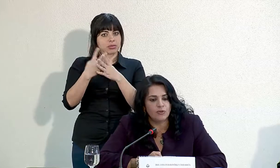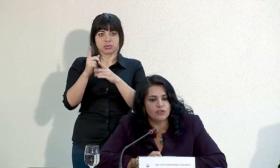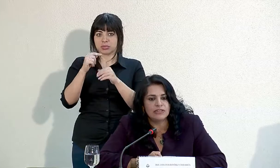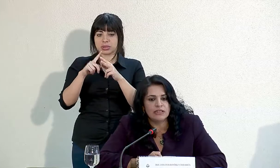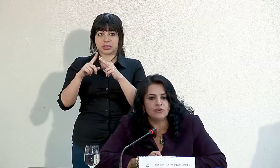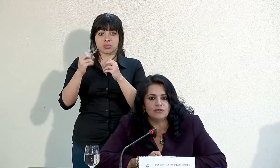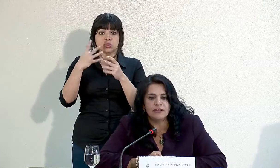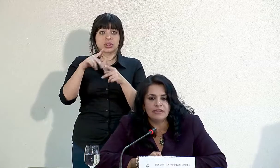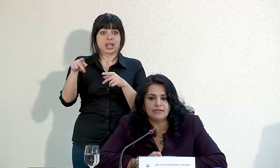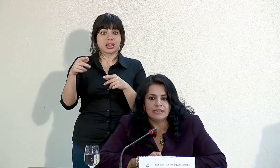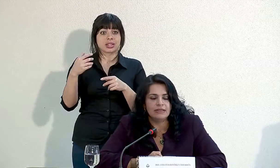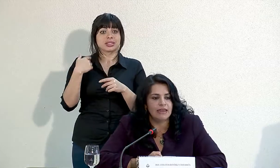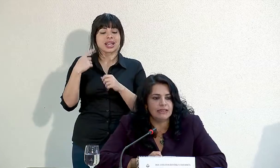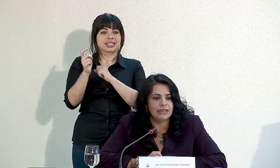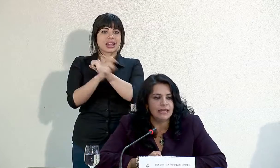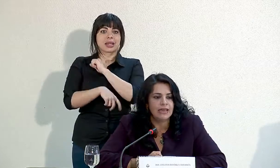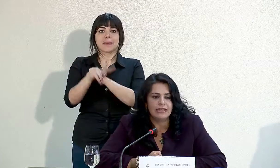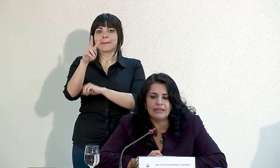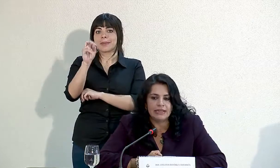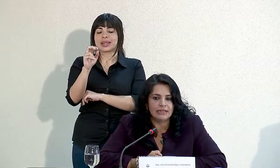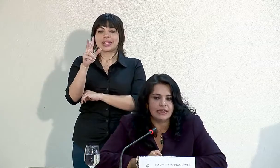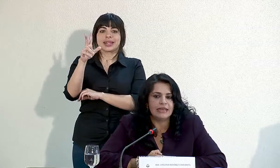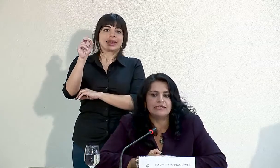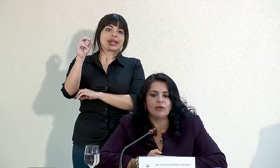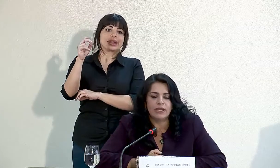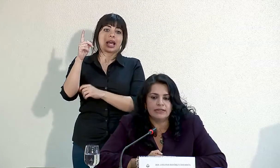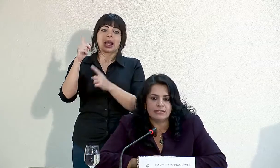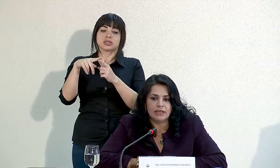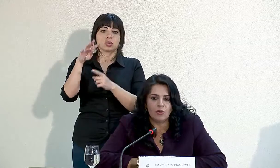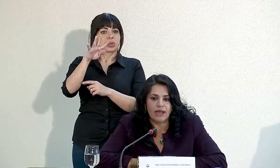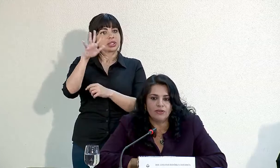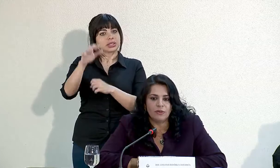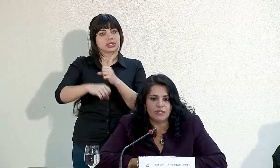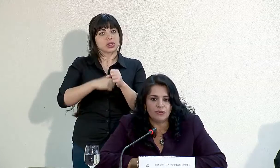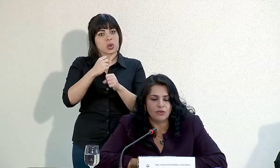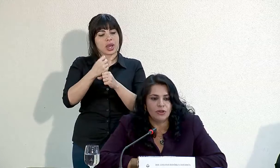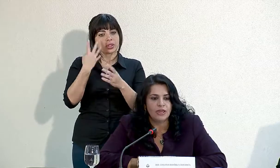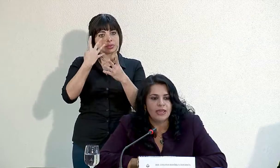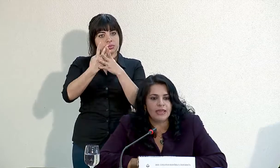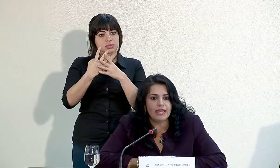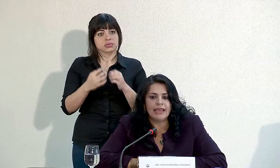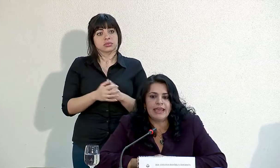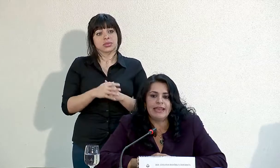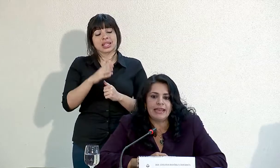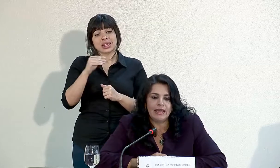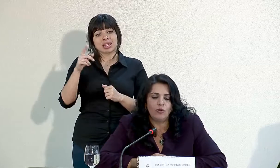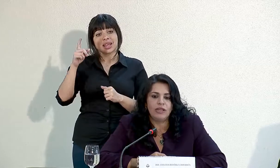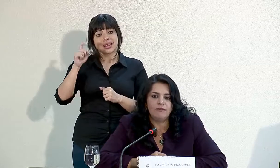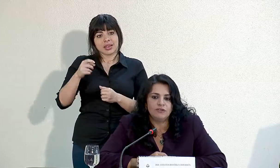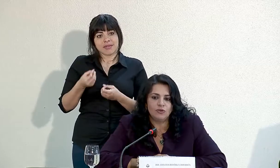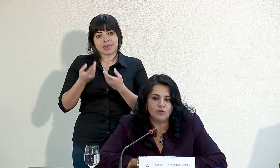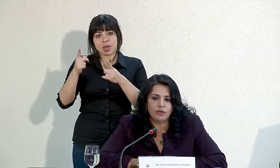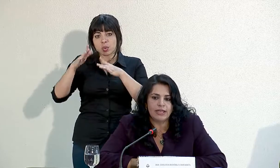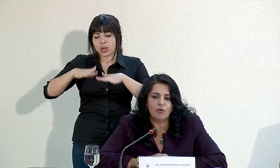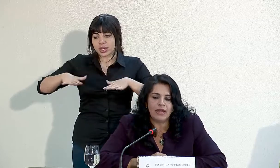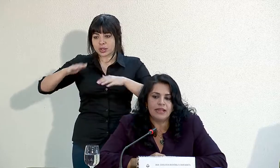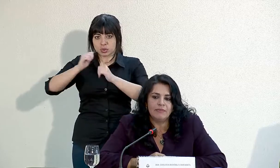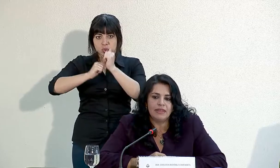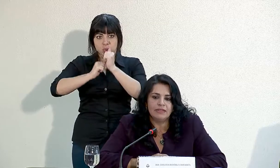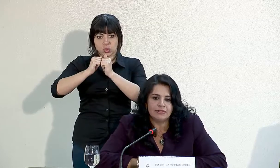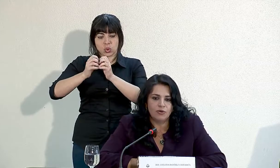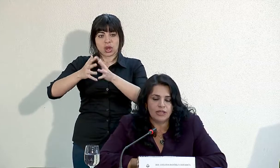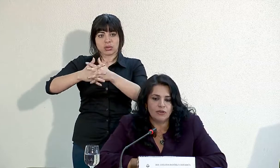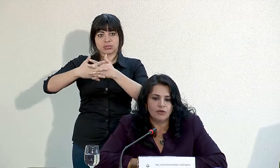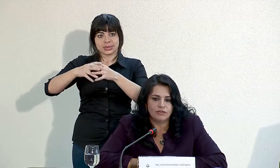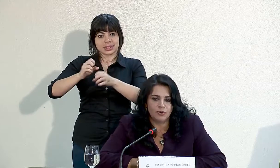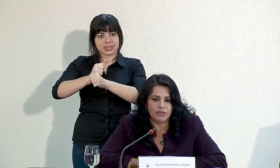libertad, muchas de ellas con sentencias de 20, de 30, de hasta 45 años de prisión, y que hay que generar una infraestructura que guarde las